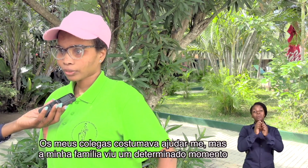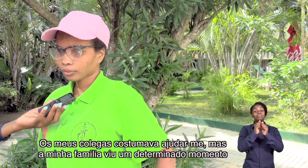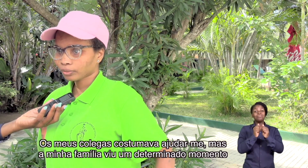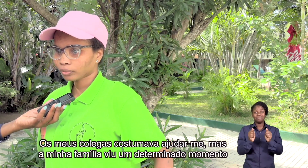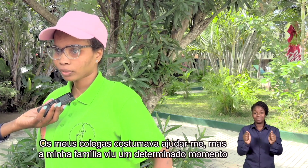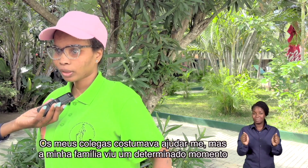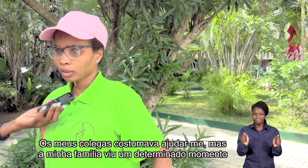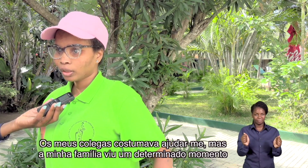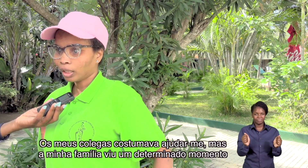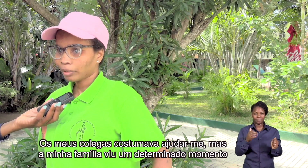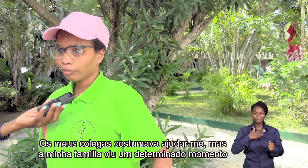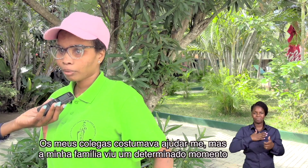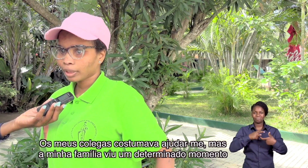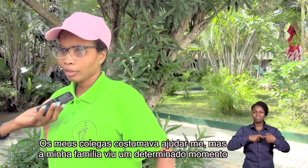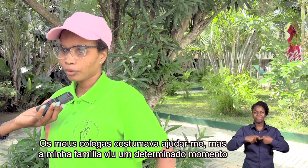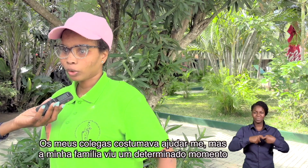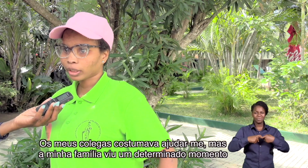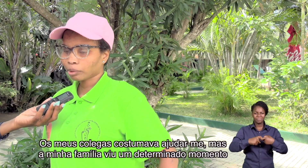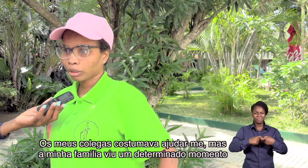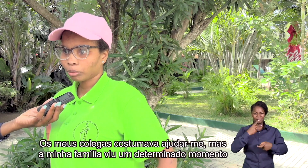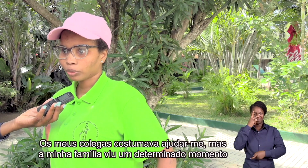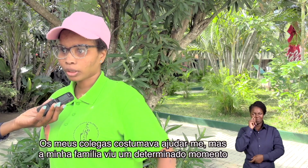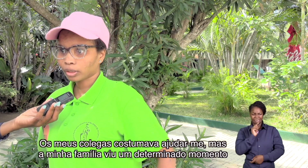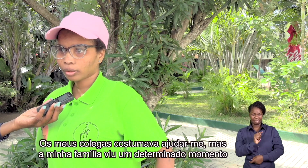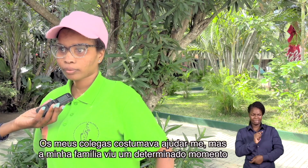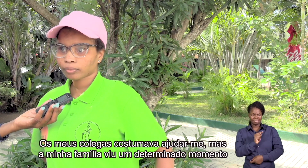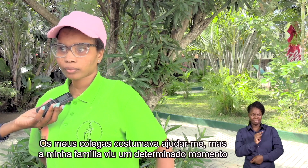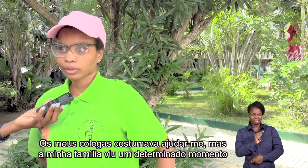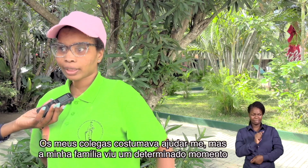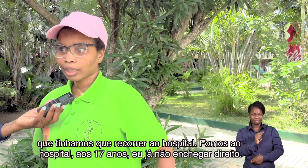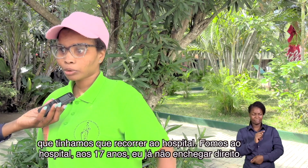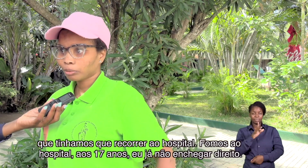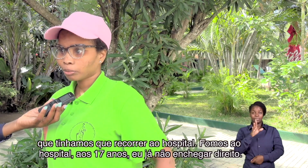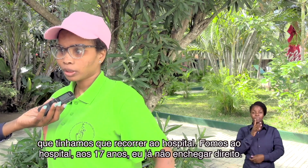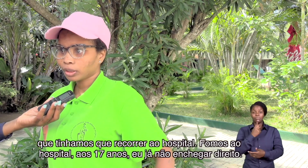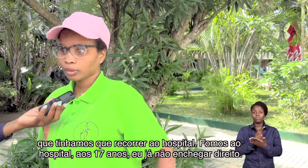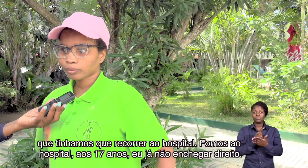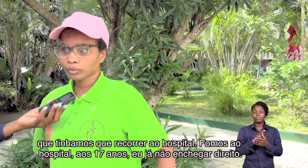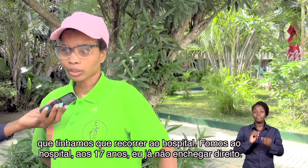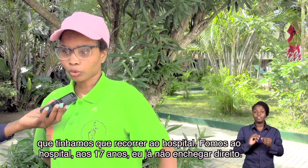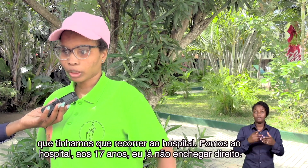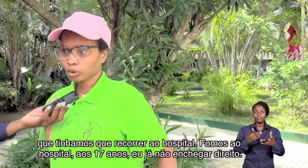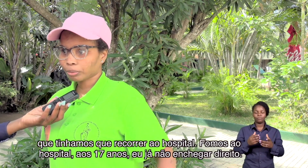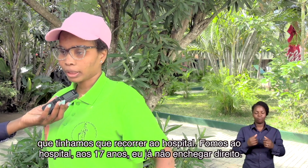mas a minha família viu a um determinado momento que tínhamos mesmo de recorrer ao